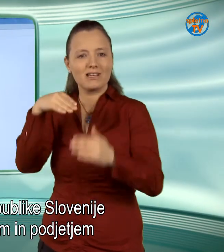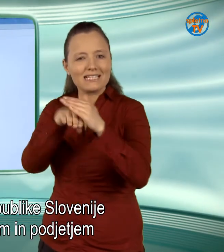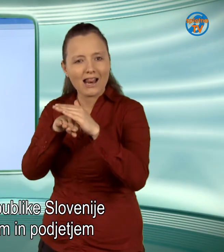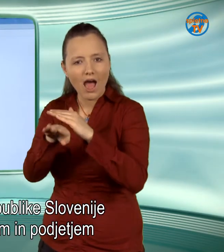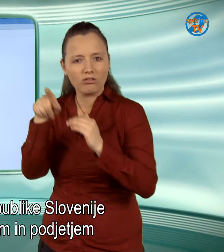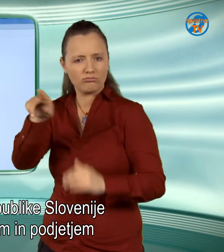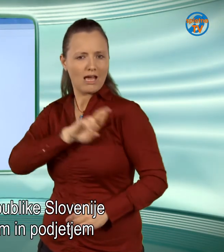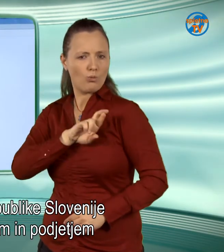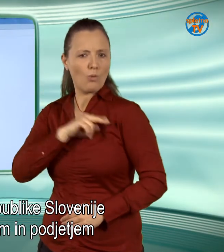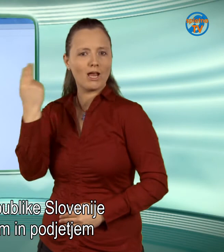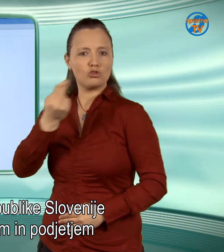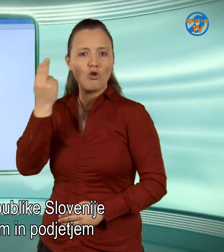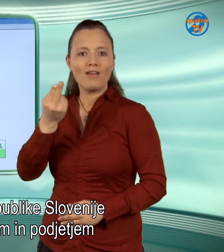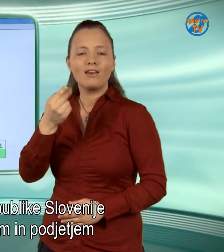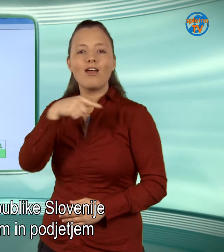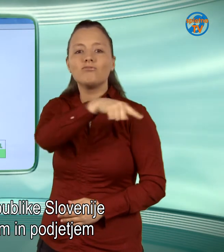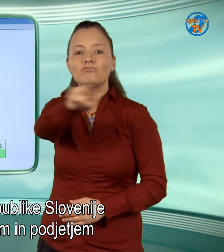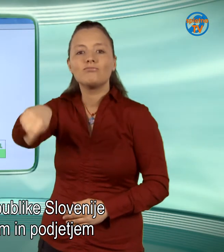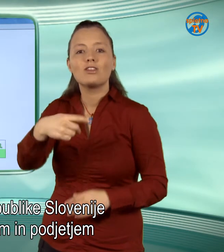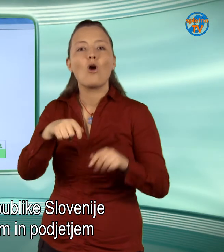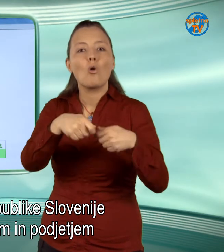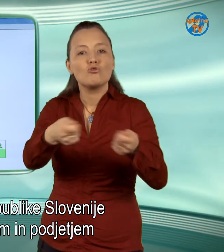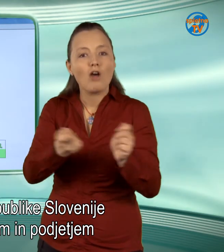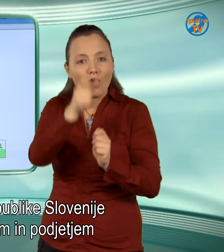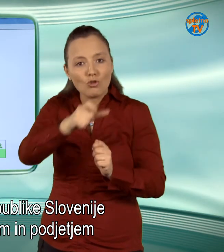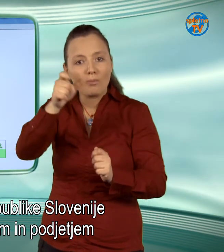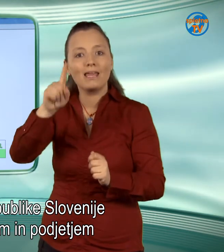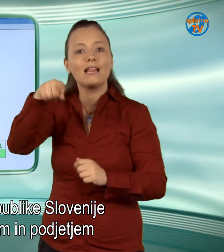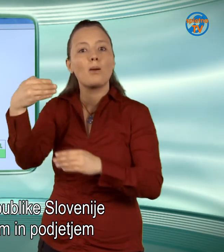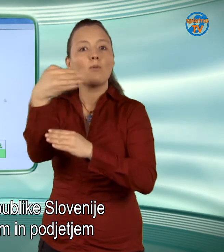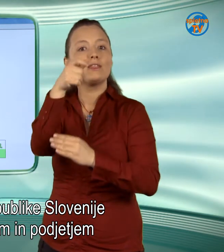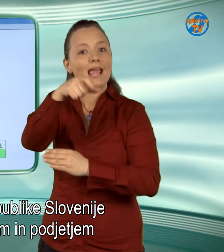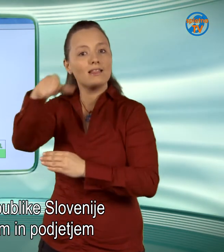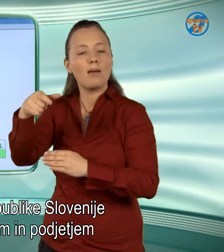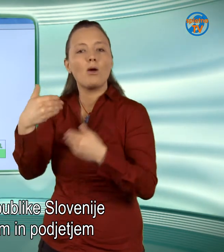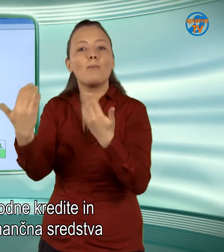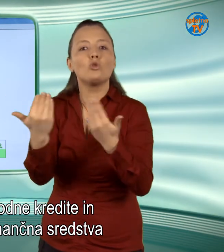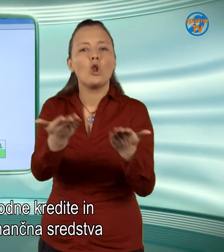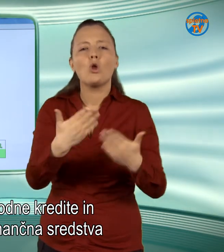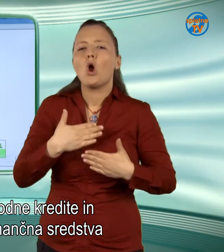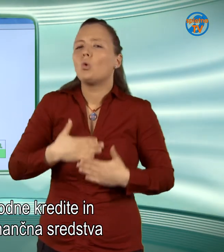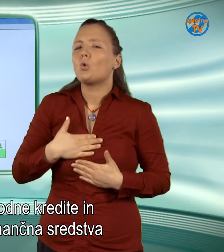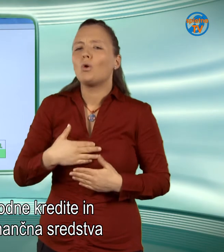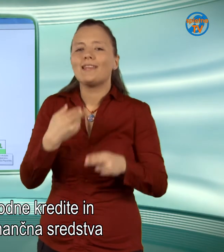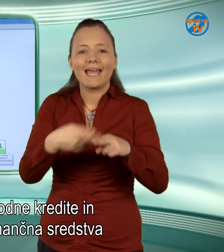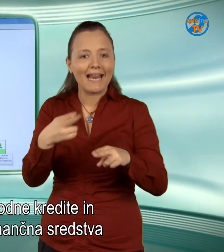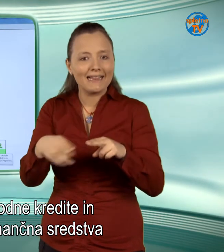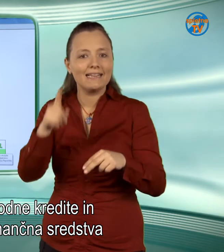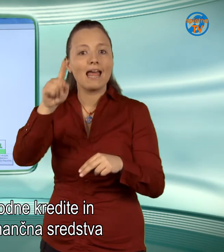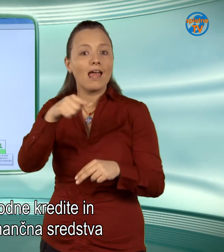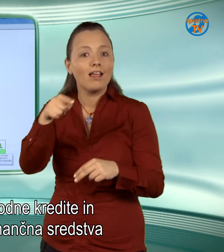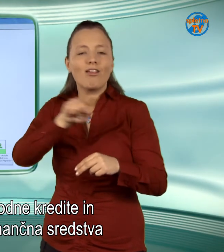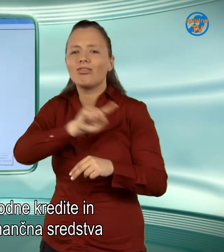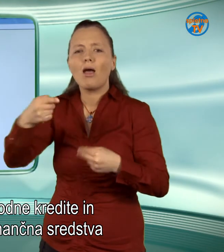Ekosklad Republike Slovenije zato občanom in podjetjem podeljuje ugodne kredite in nepovratna finančna